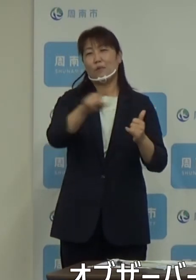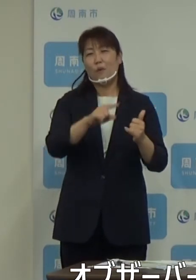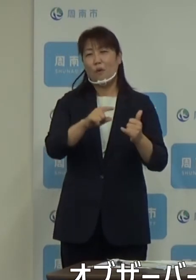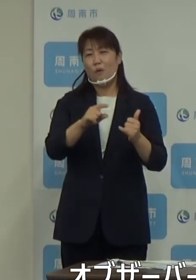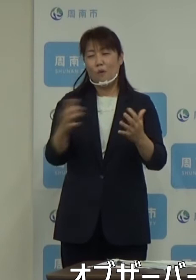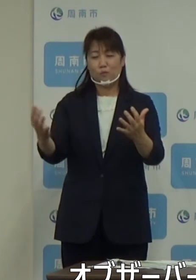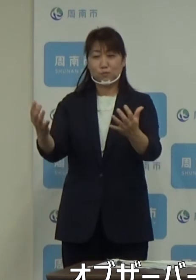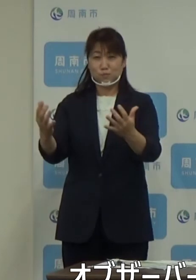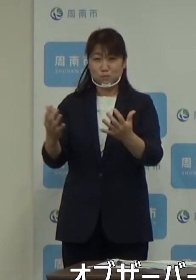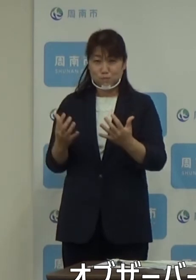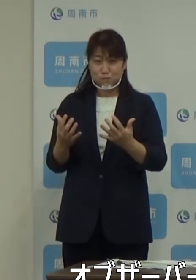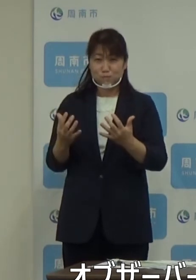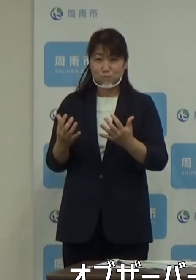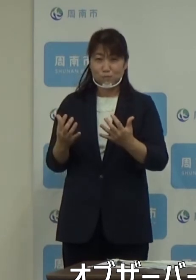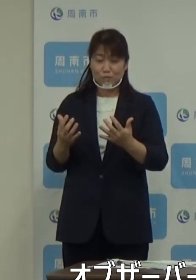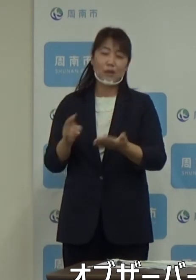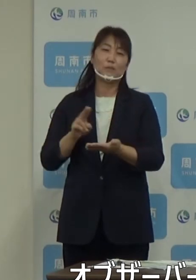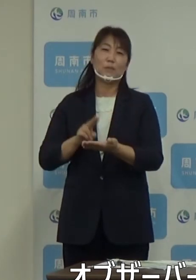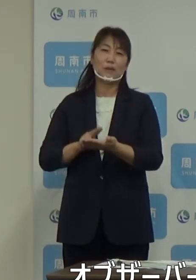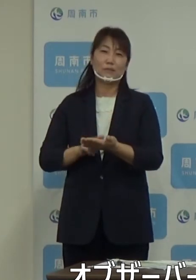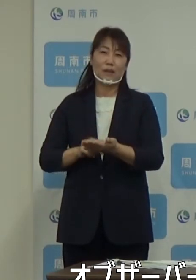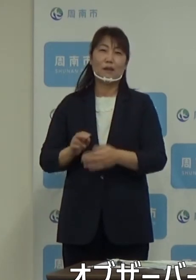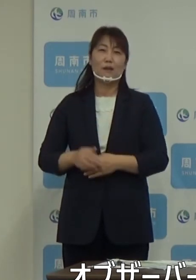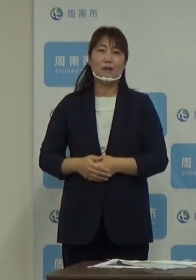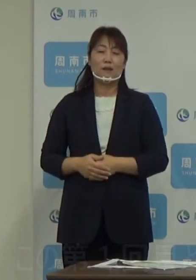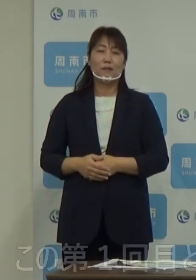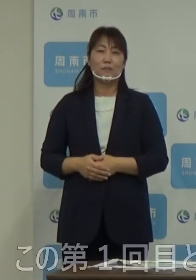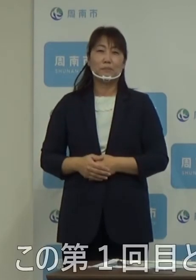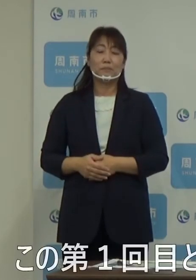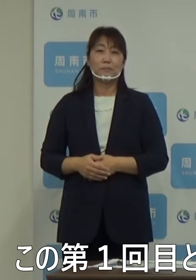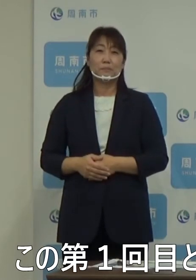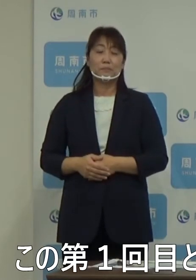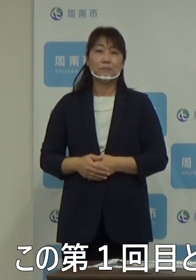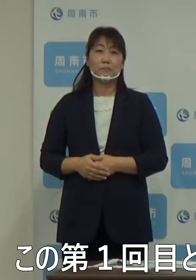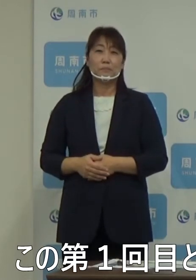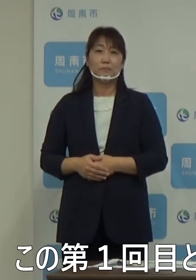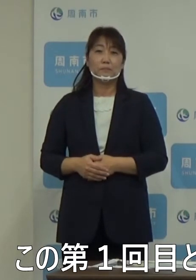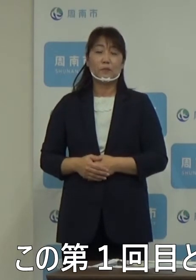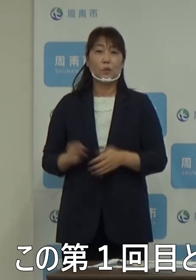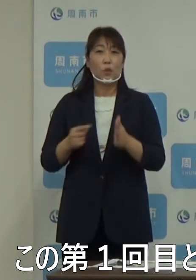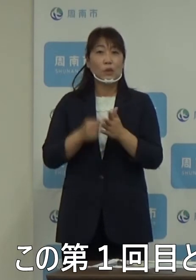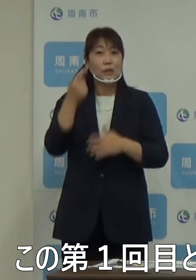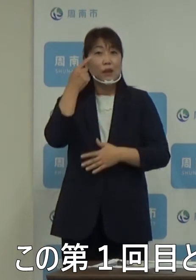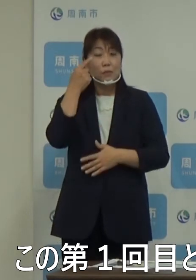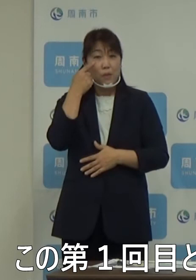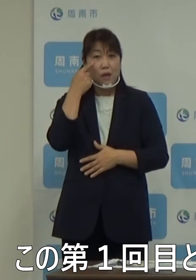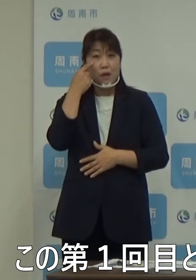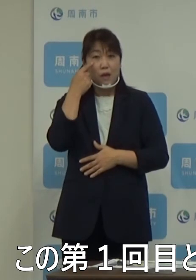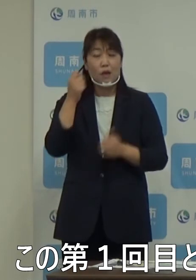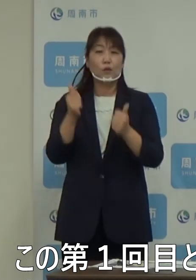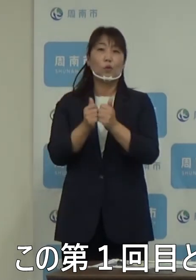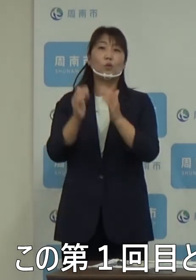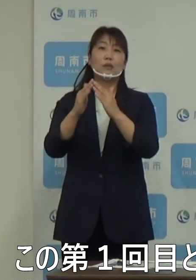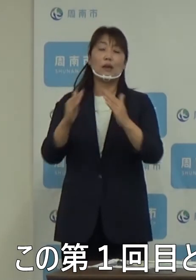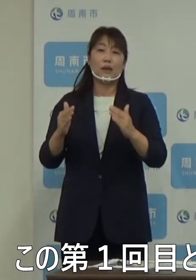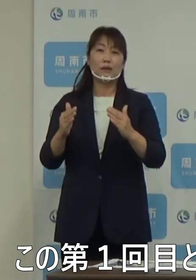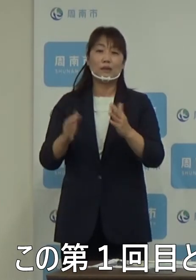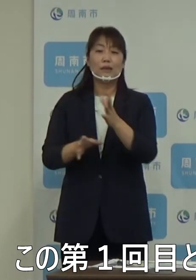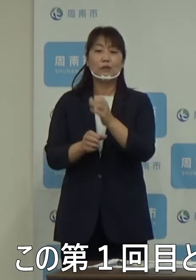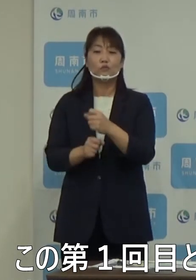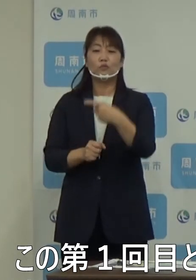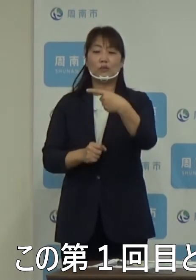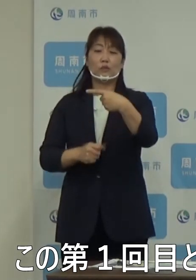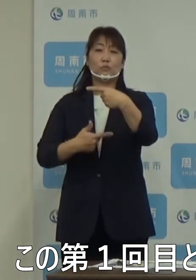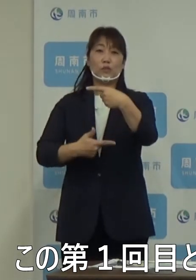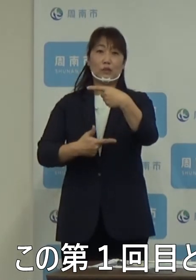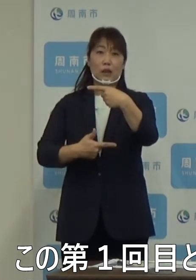ーとして参画いただくことといたしました。この第1回目となる協議会を1月